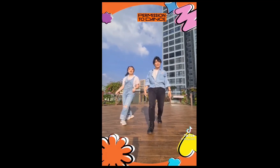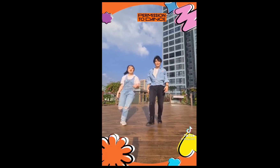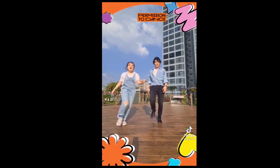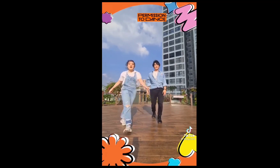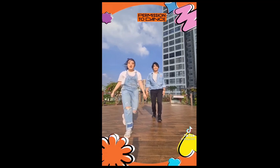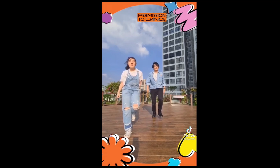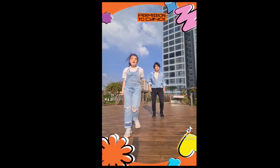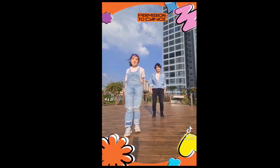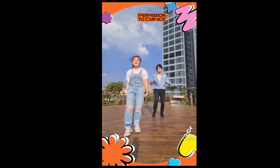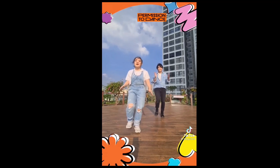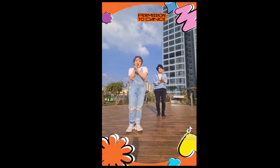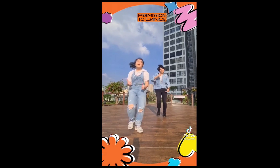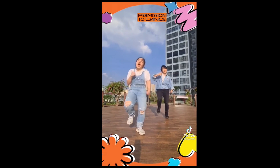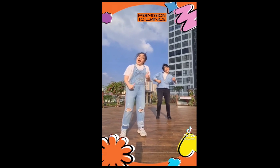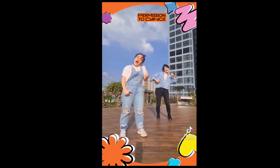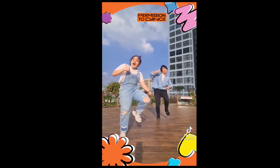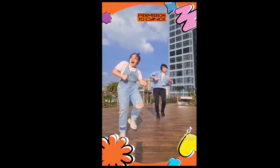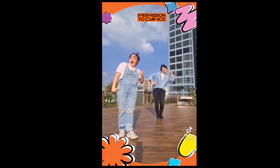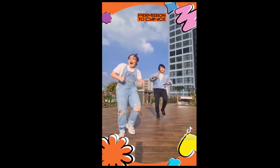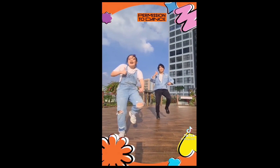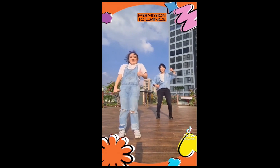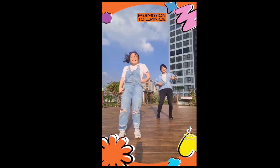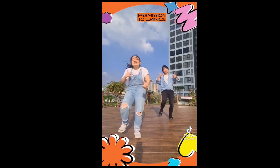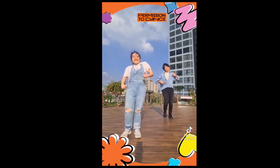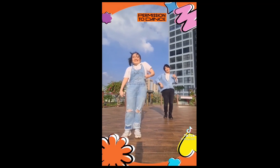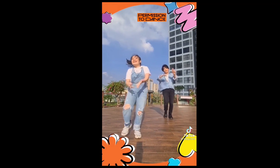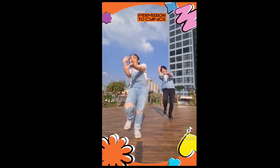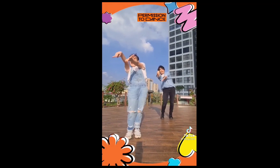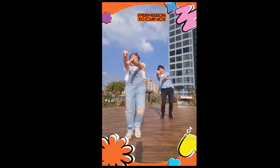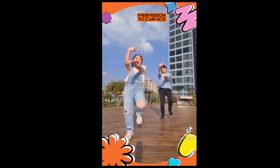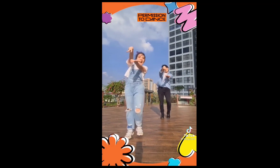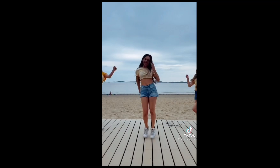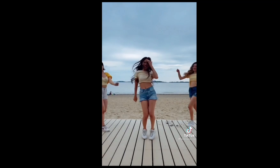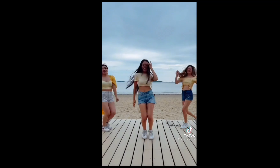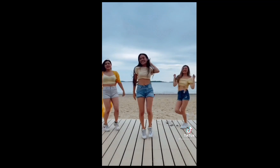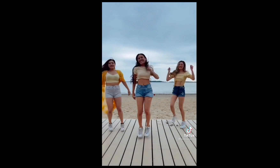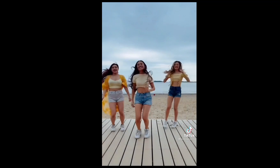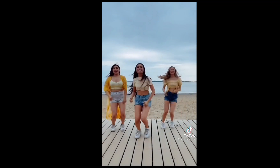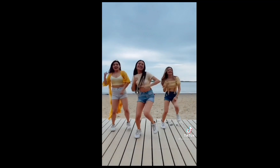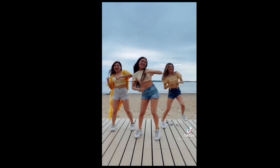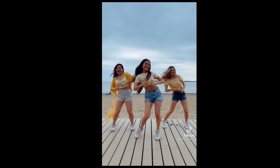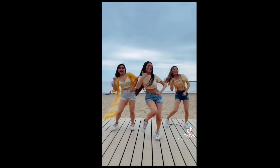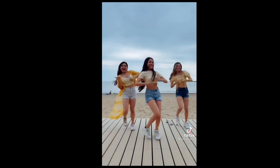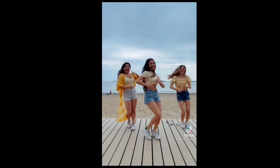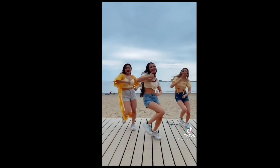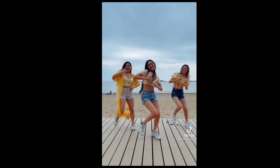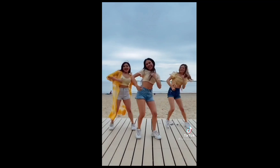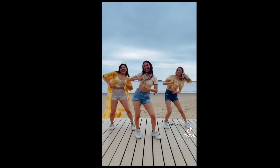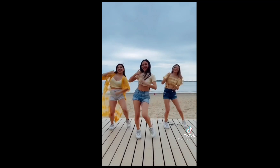amor y esperanza en estos tiempos difíciles de pandemia. Apuesto que tú también ya escuchaste la canción.